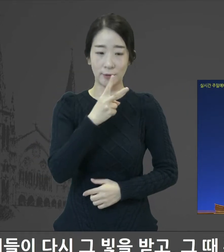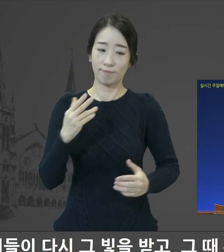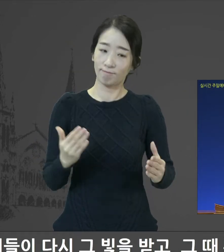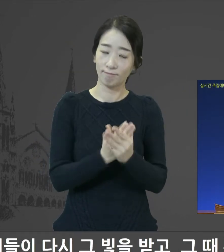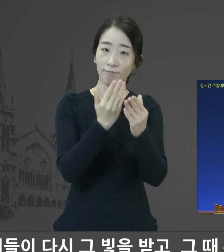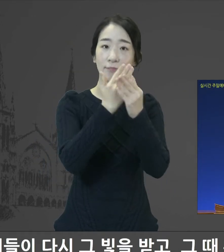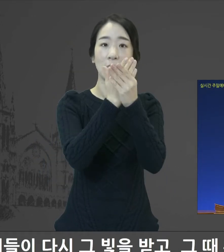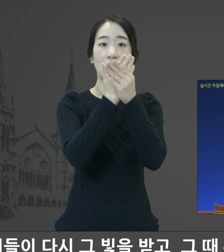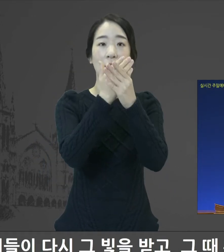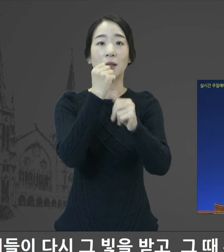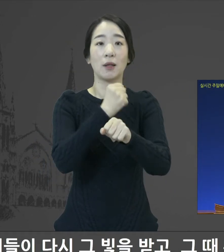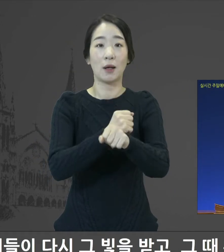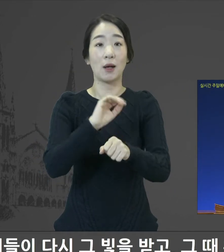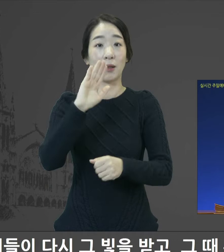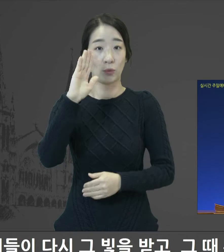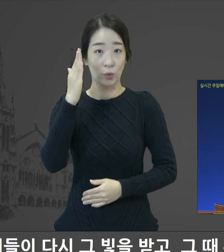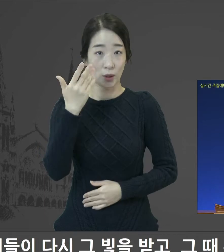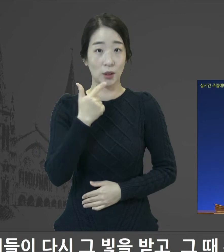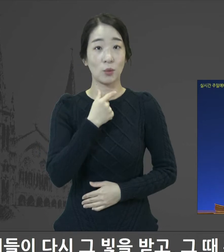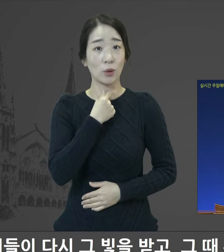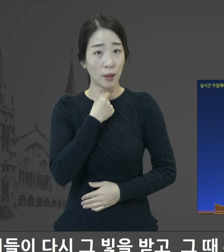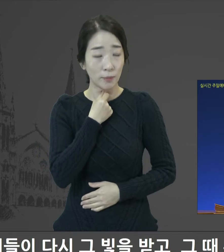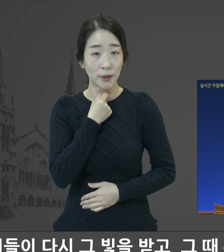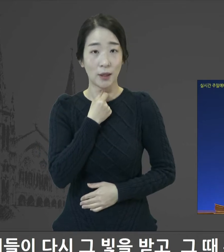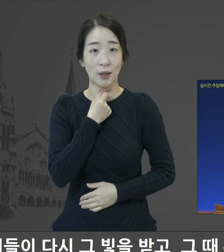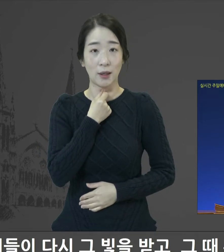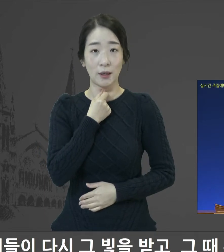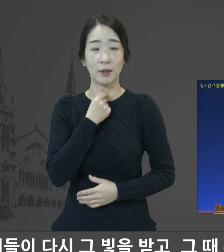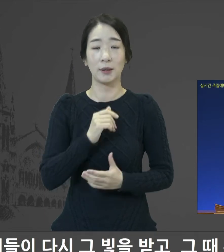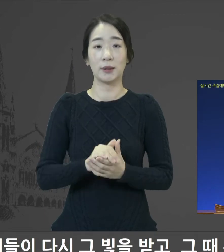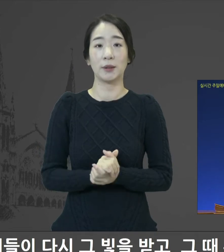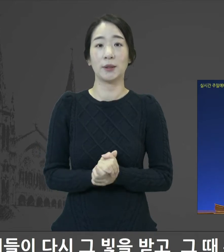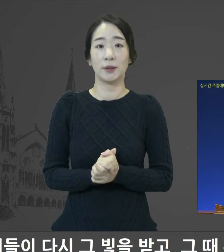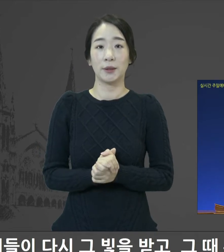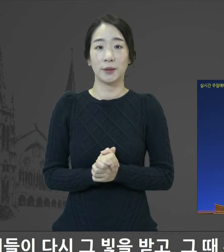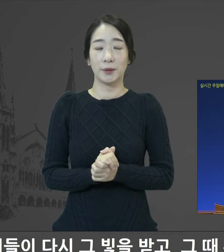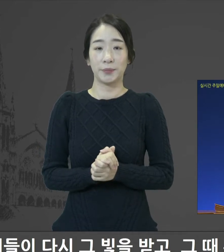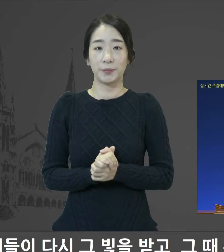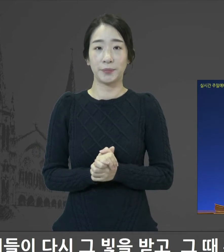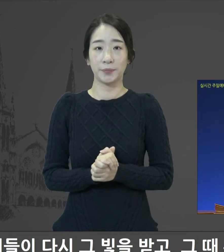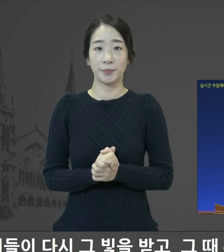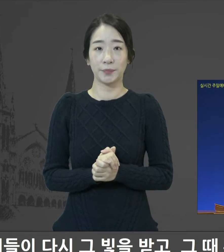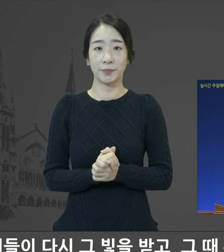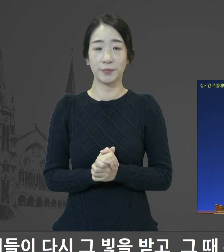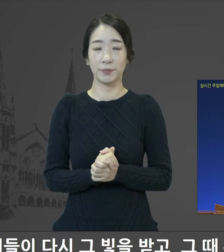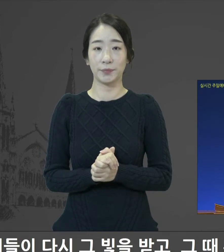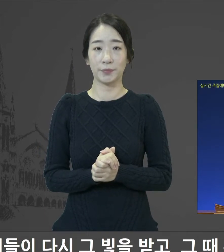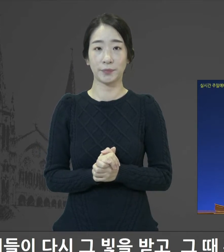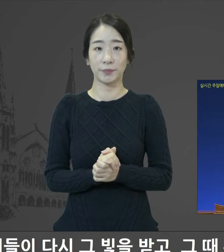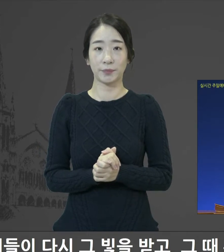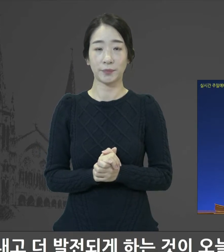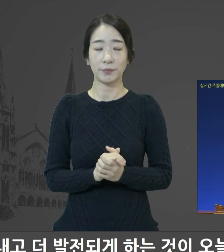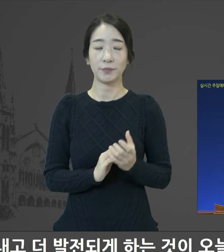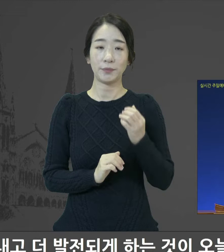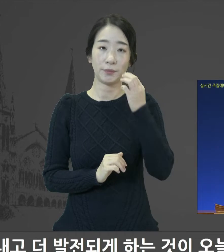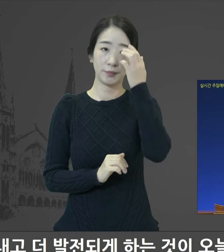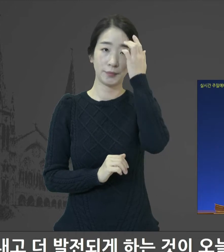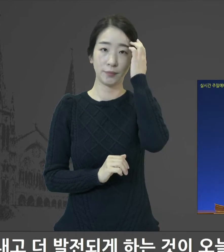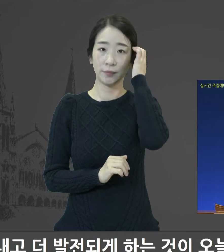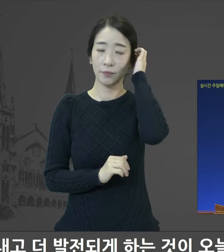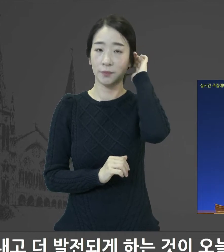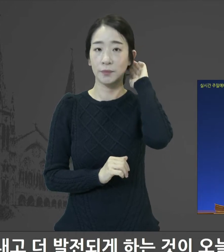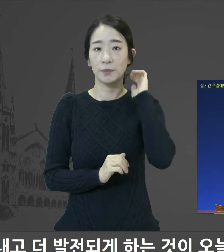것이 이번 오늘 말씀과 대강절의 의미다라고 할 수 있겠습니다.